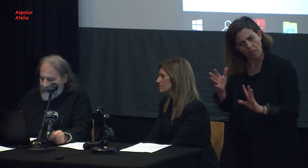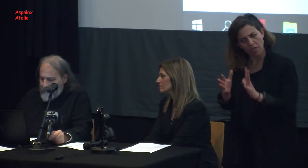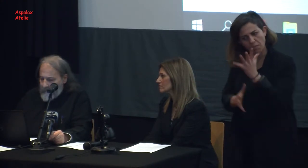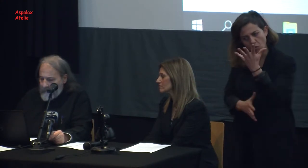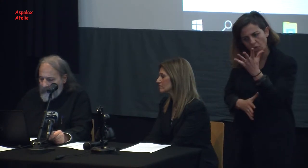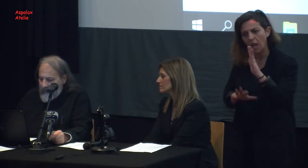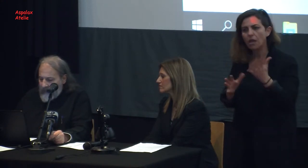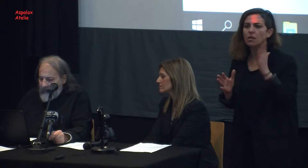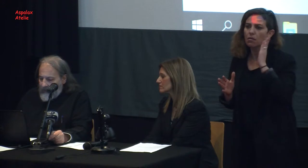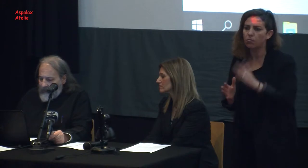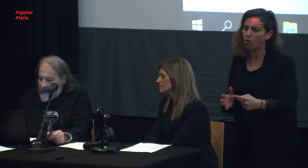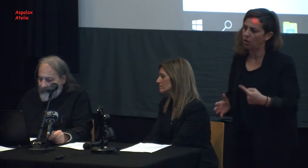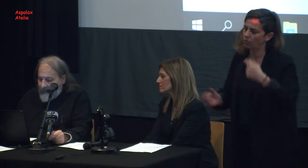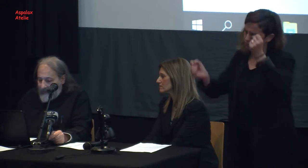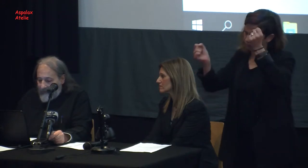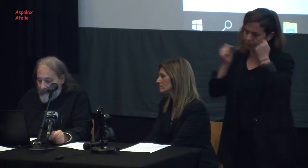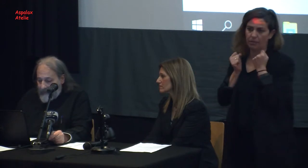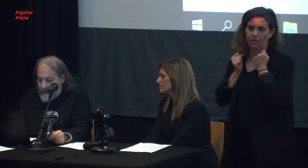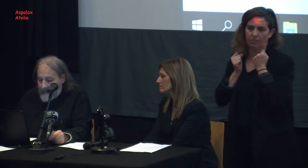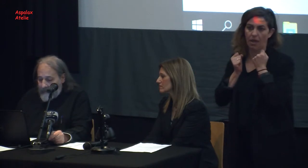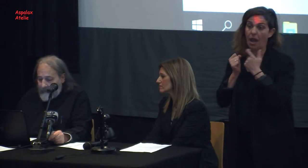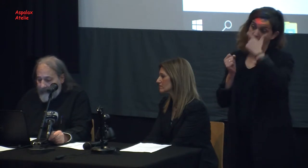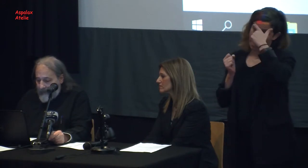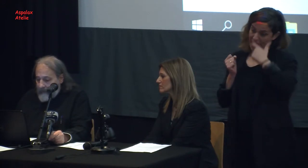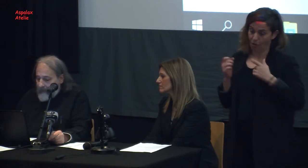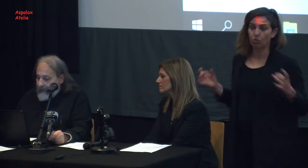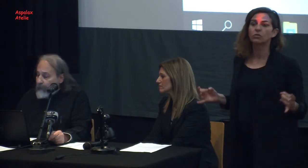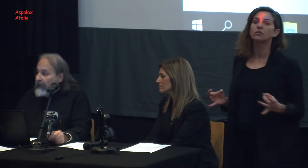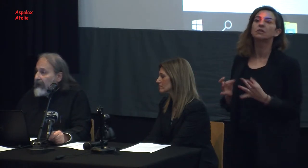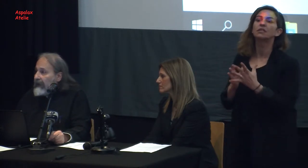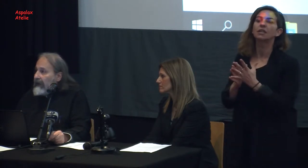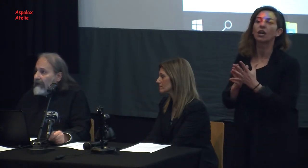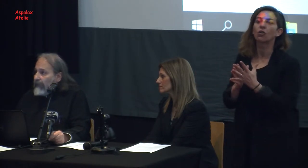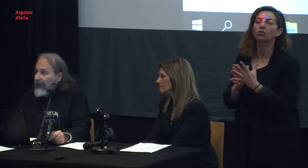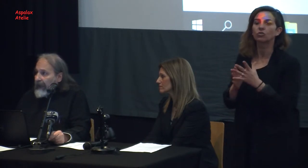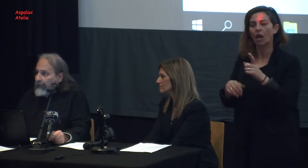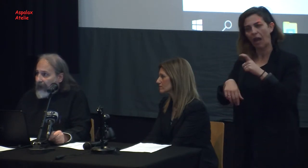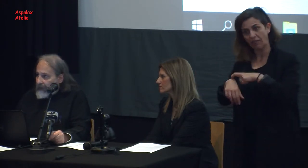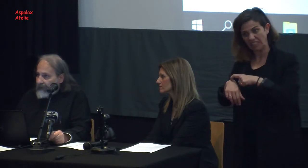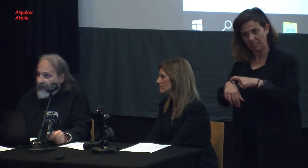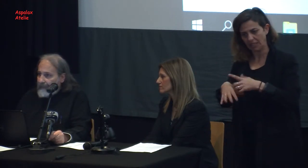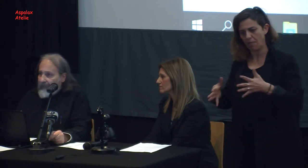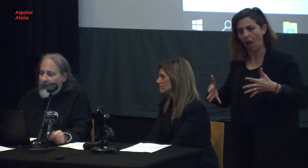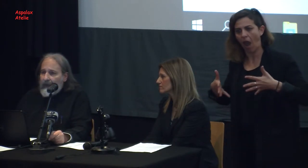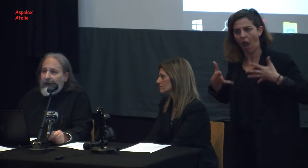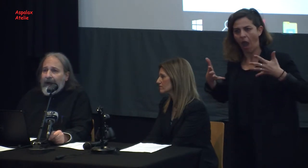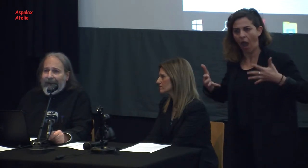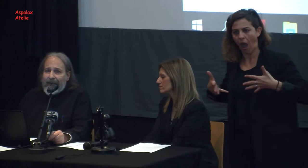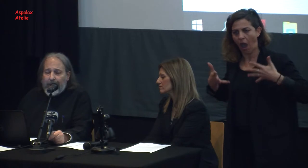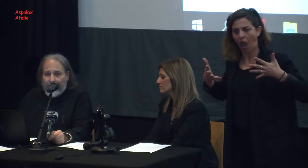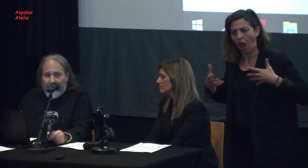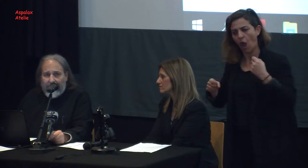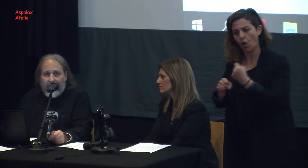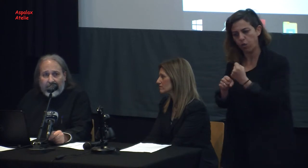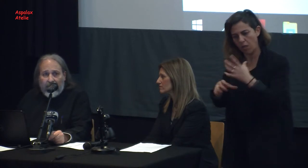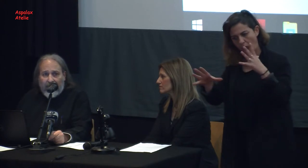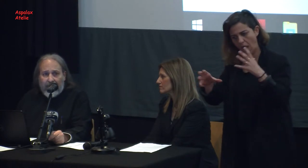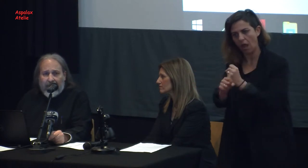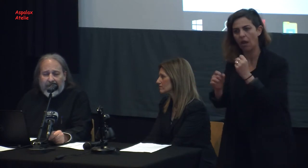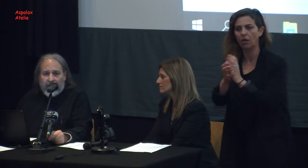δημιουργική. Είχα την καλή τύχη να είναι δημιουργική η εφορία που ένιωθα, αλλά και